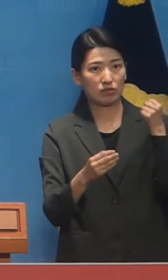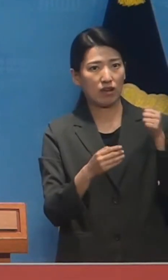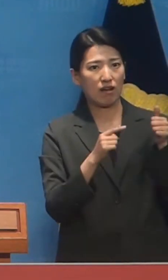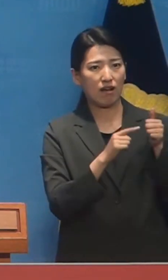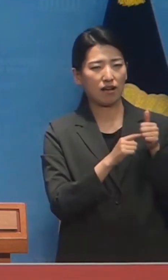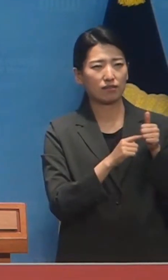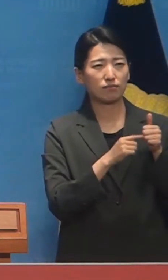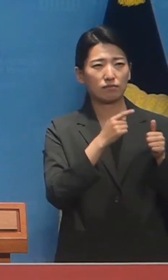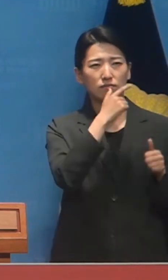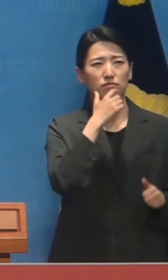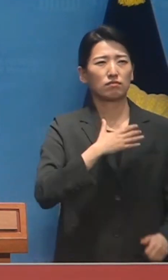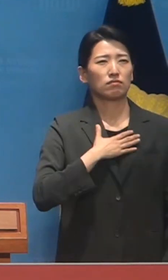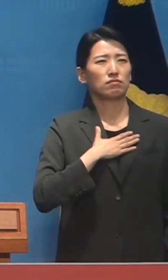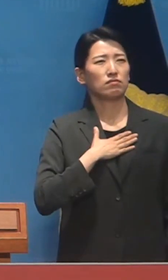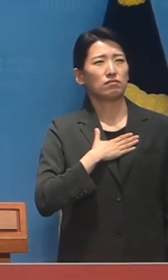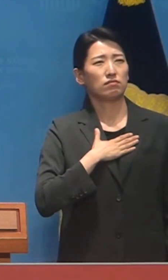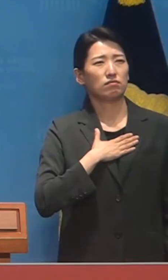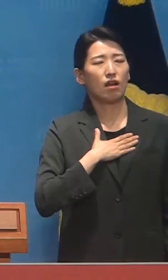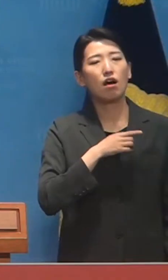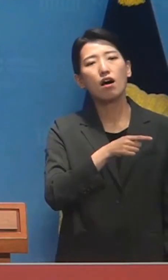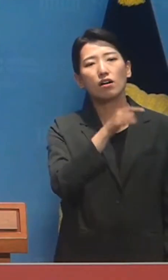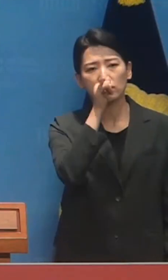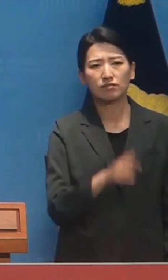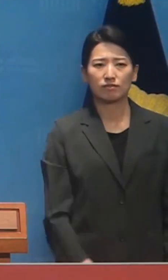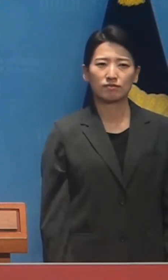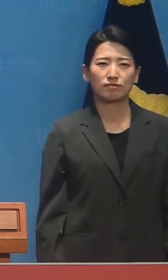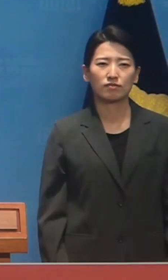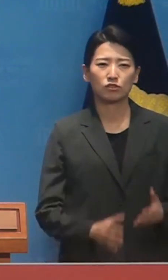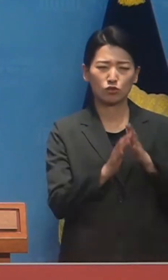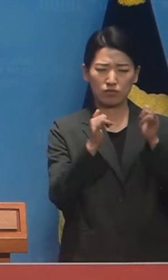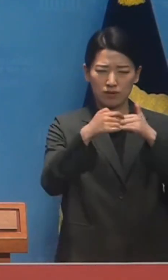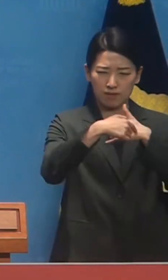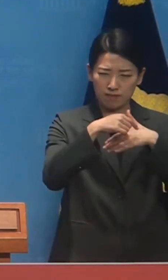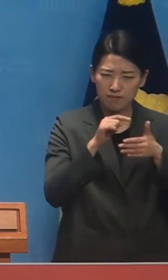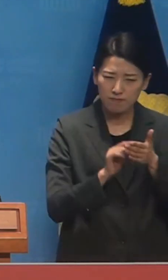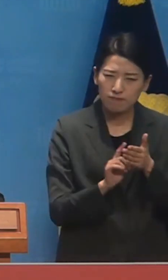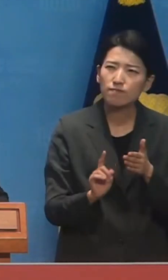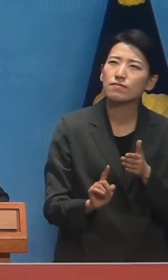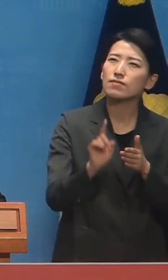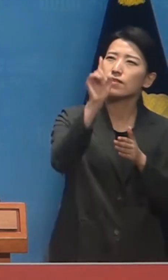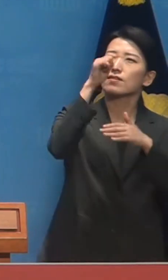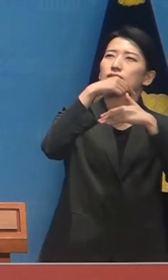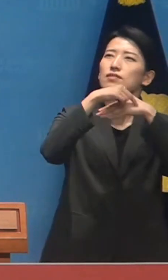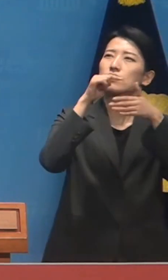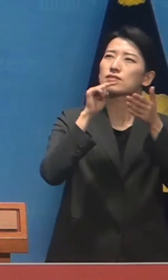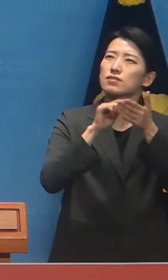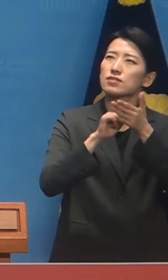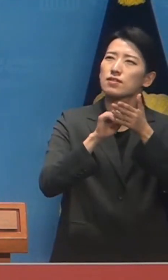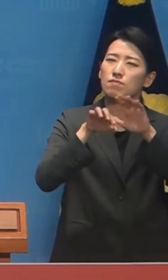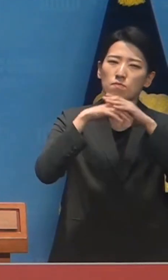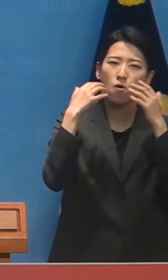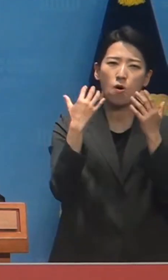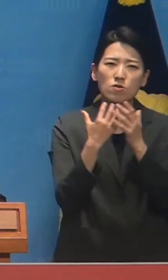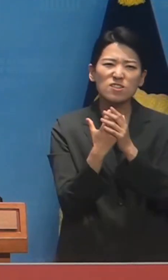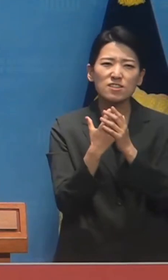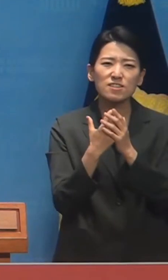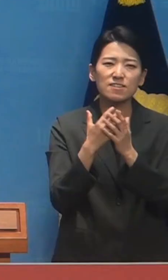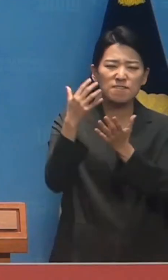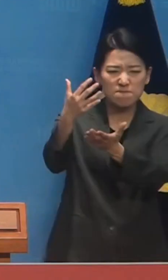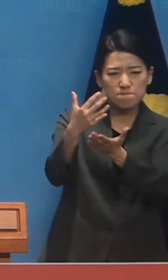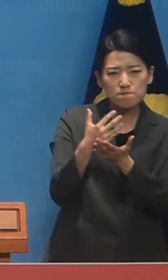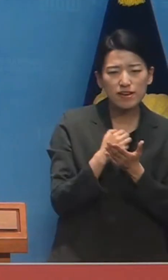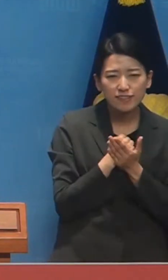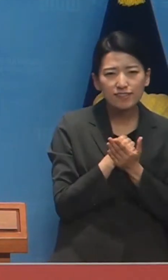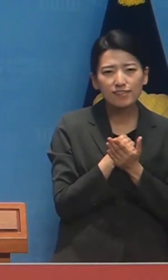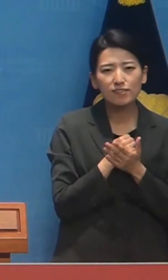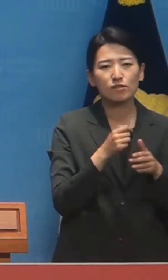되어 김문수 후보는 민심과 천심을 얻는 그런 지도자로, 보수 애국